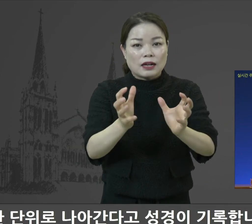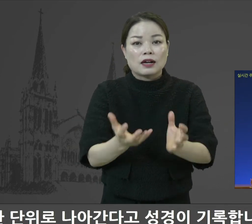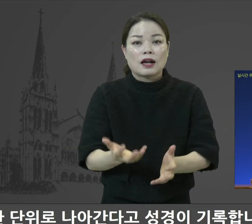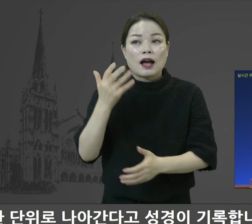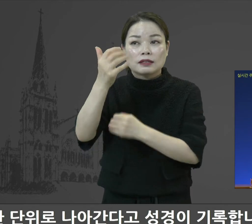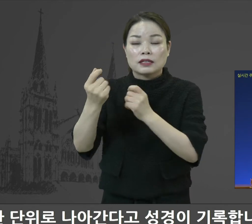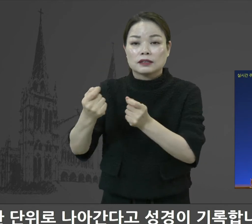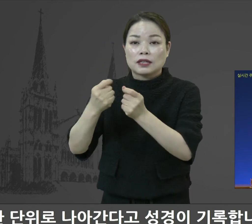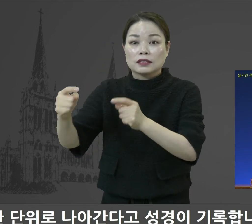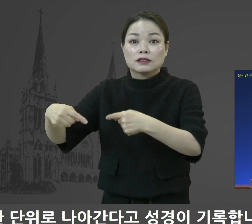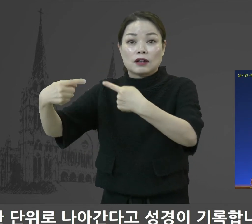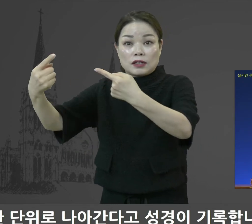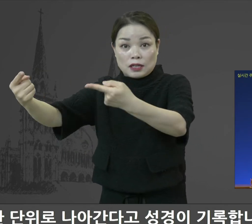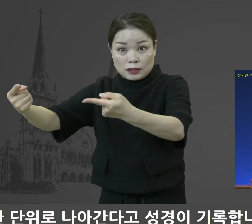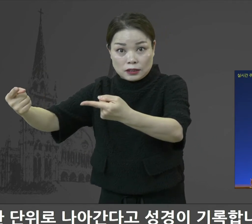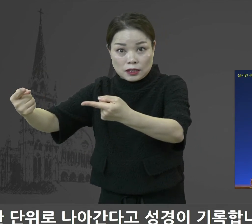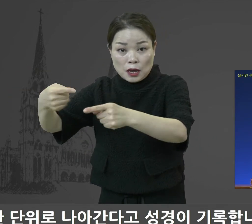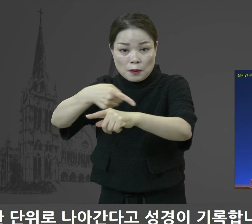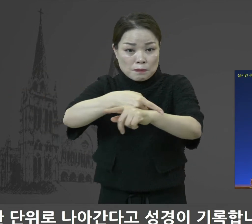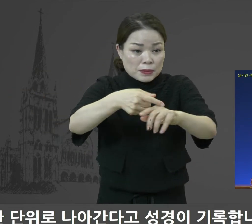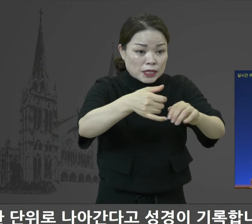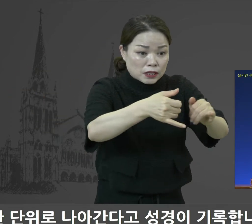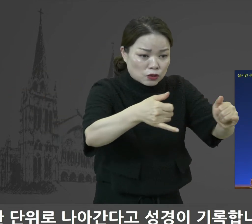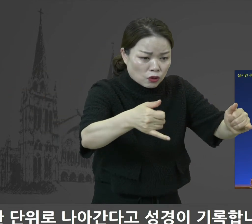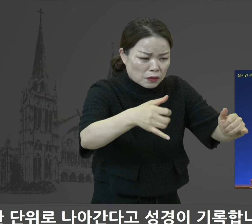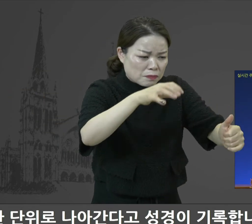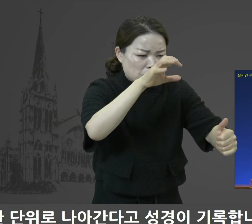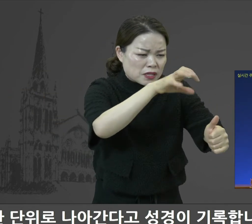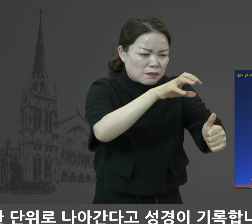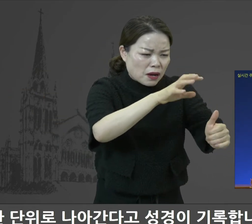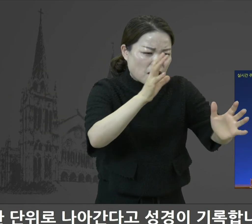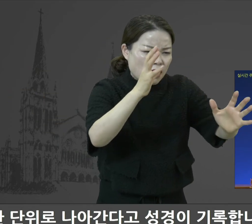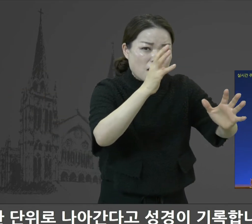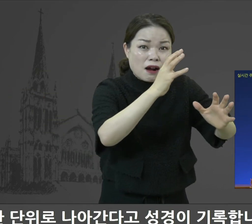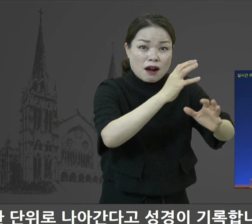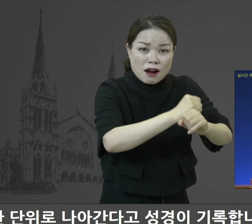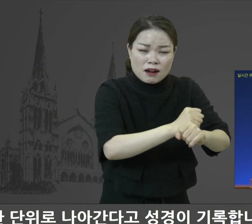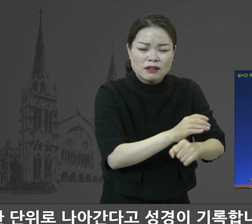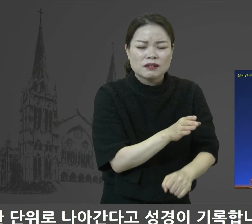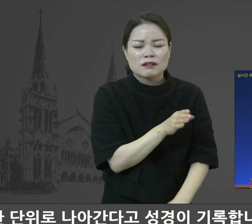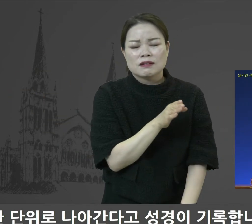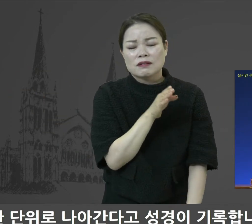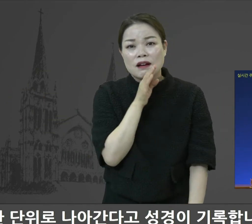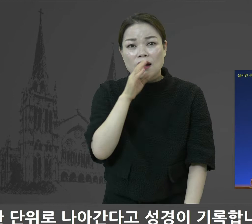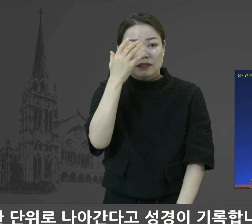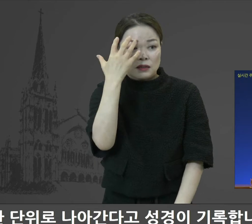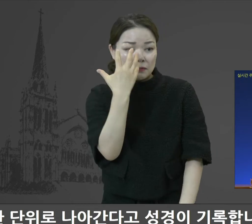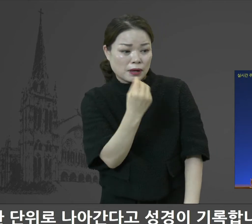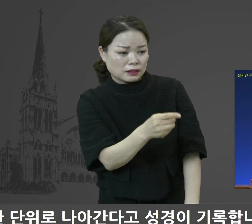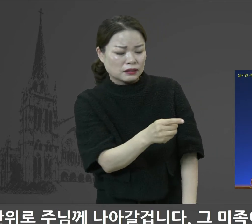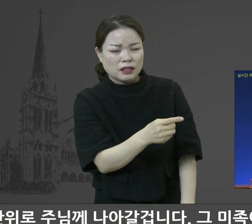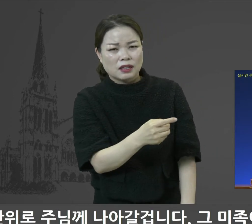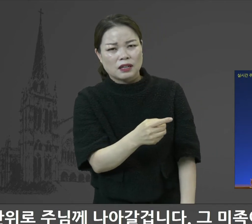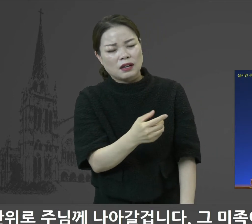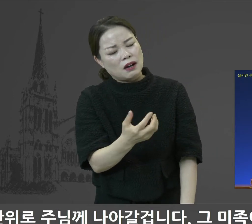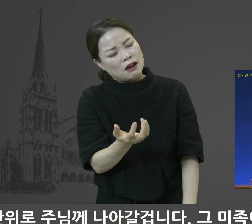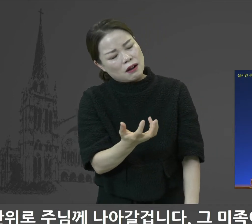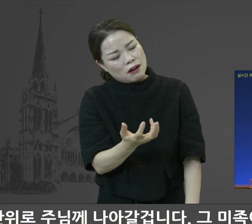겁니다. 그래서 그 민족이 핍박을 당하고 민족이 멸살되려고 하는 것은 참 하나님 보시기에 아픈